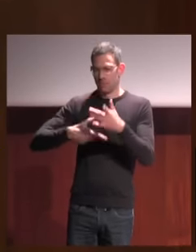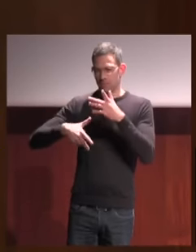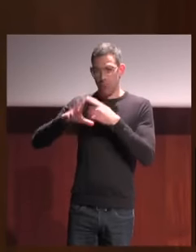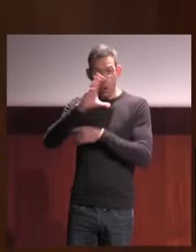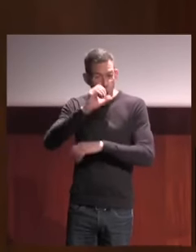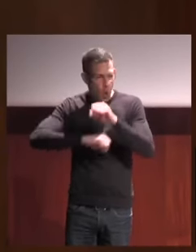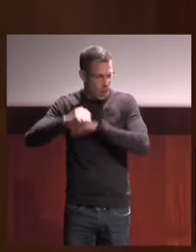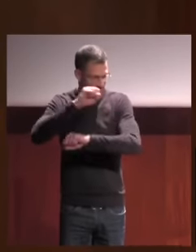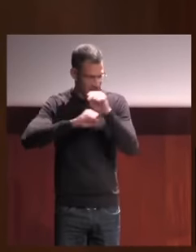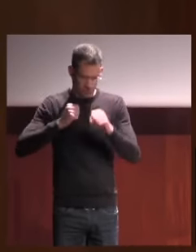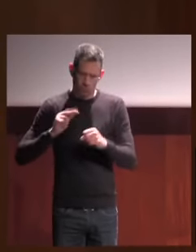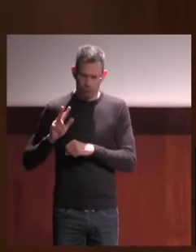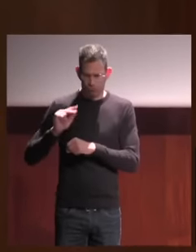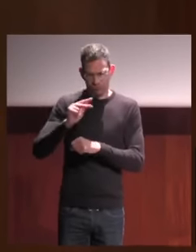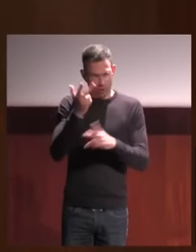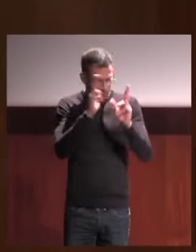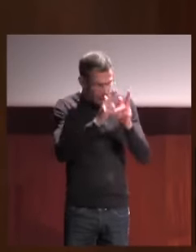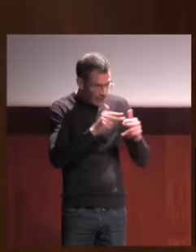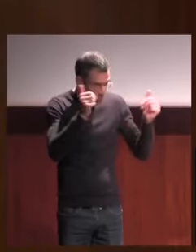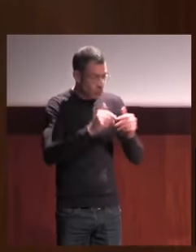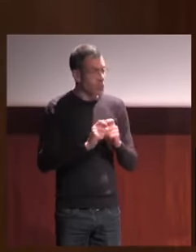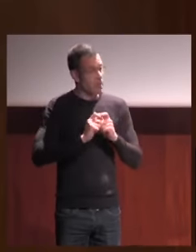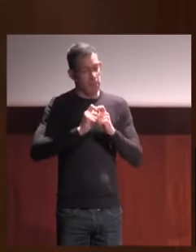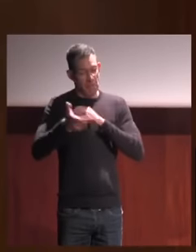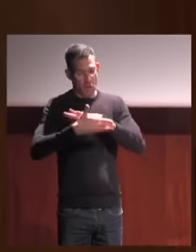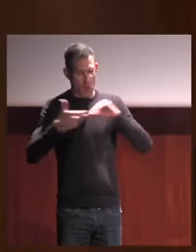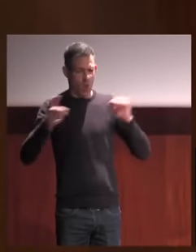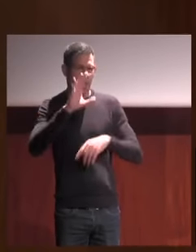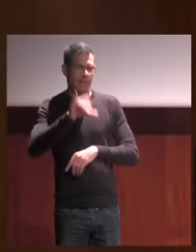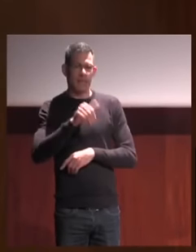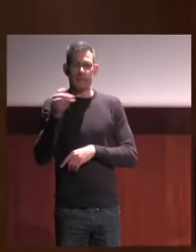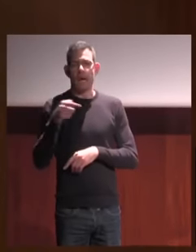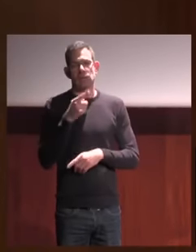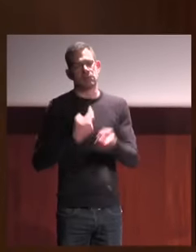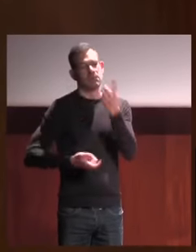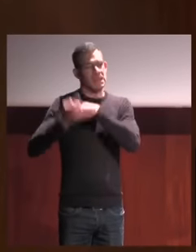réflexions. Puis Yann Quentin, historien et maître de